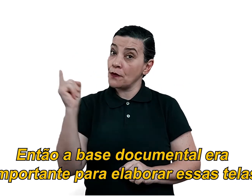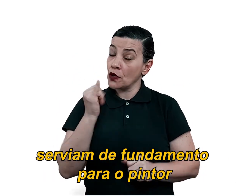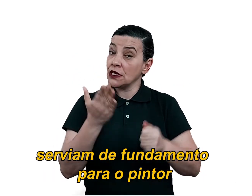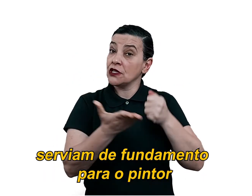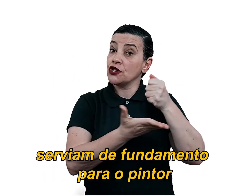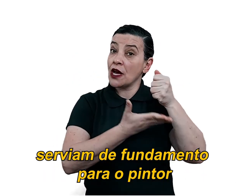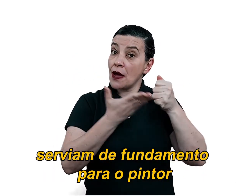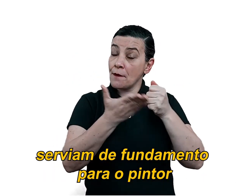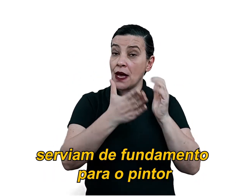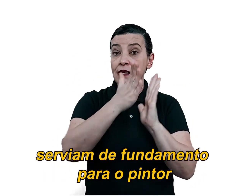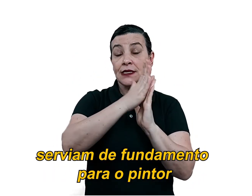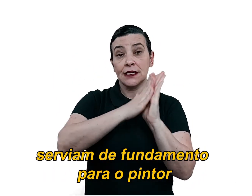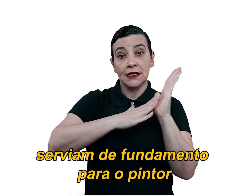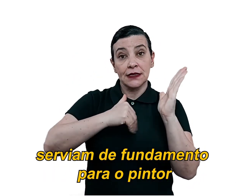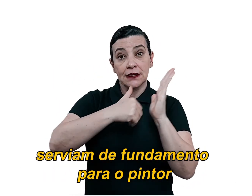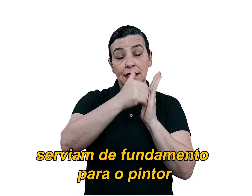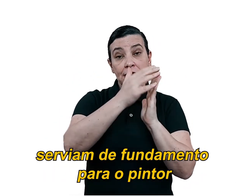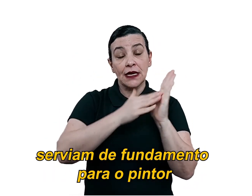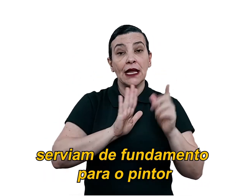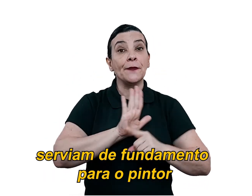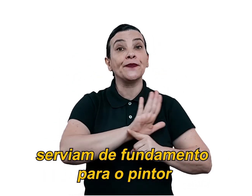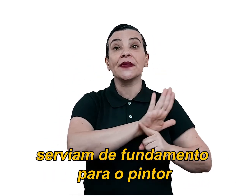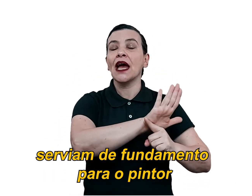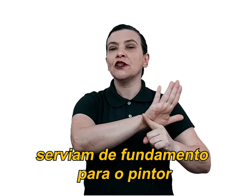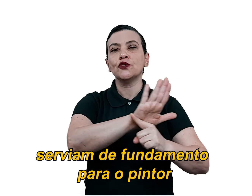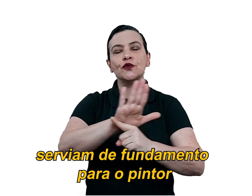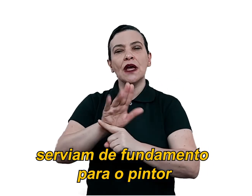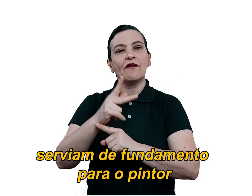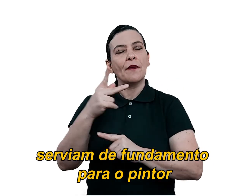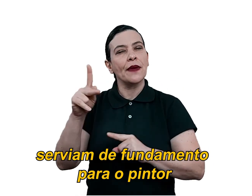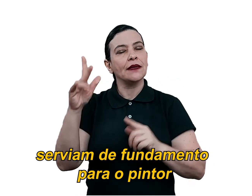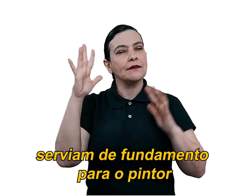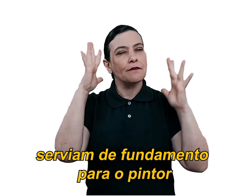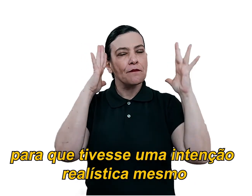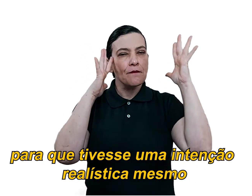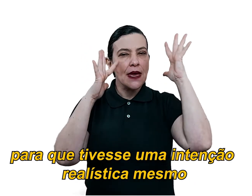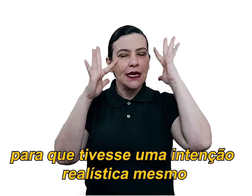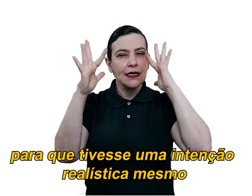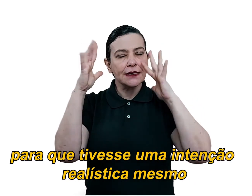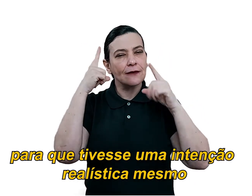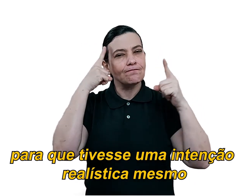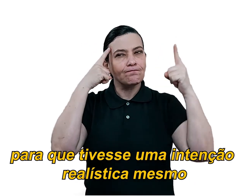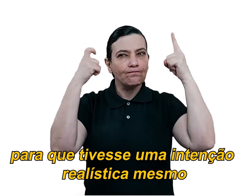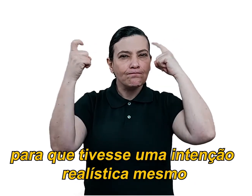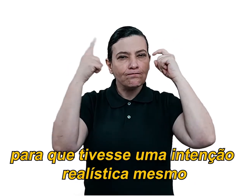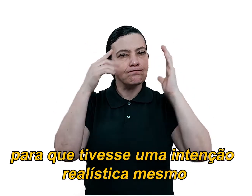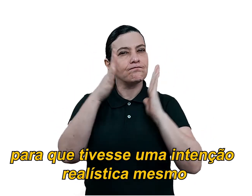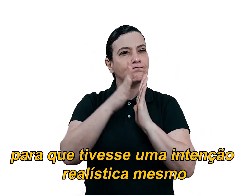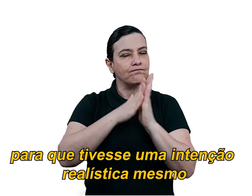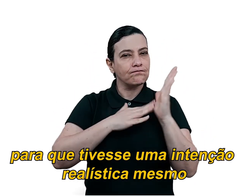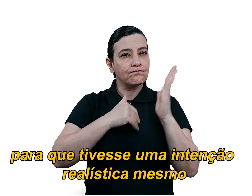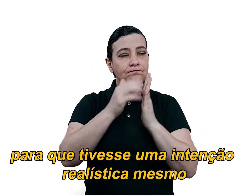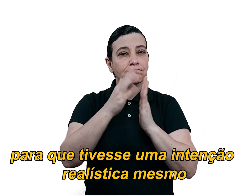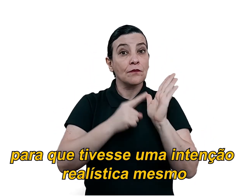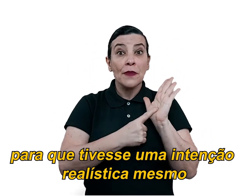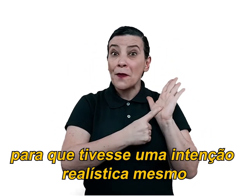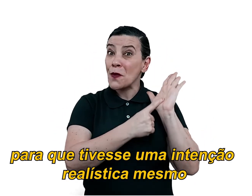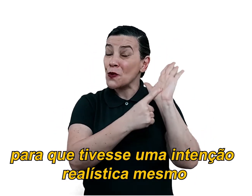telas, serviam de fundamento para o pintor, né, para que tivesse uma intenção realística mesmo, que